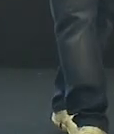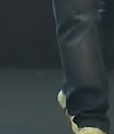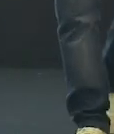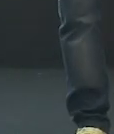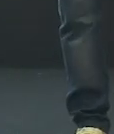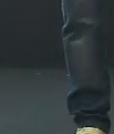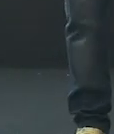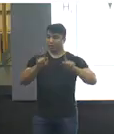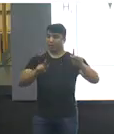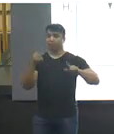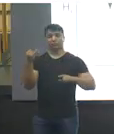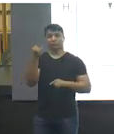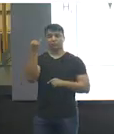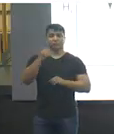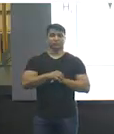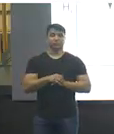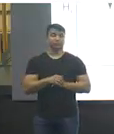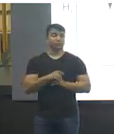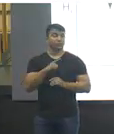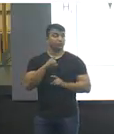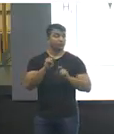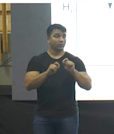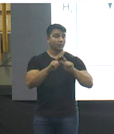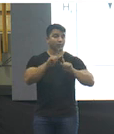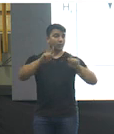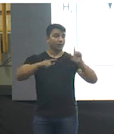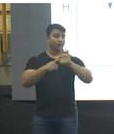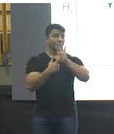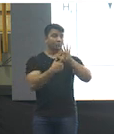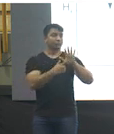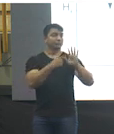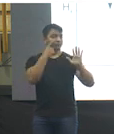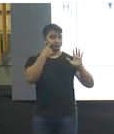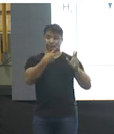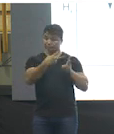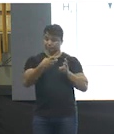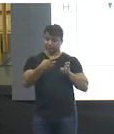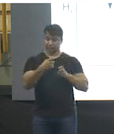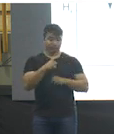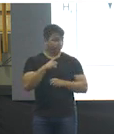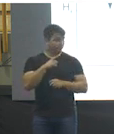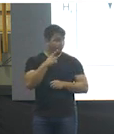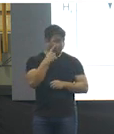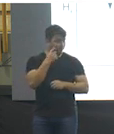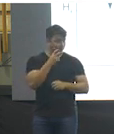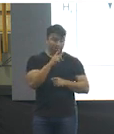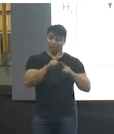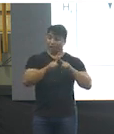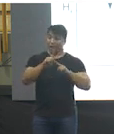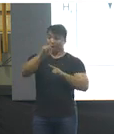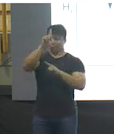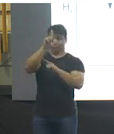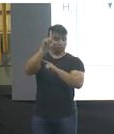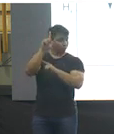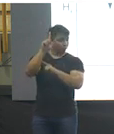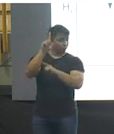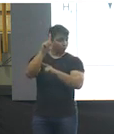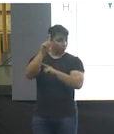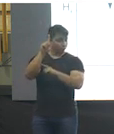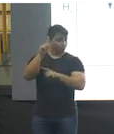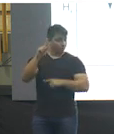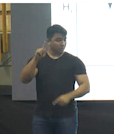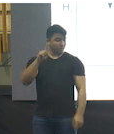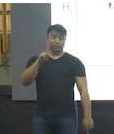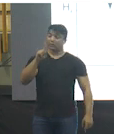importantes. Numa reação exotérmica, o que você tem que observar no gráfico? Tem que observar o seguinte, ó. Tá vendo o ponto mais alto, o ponto inicial? O